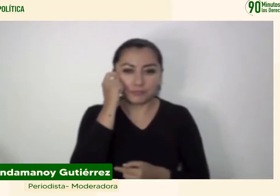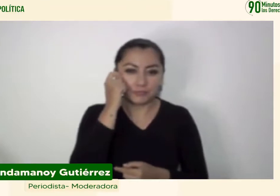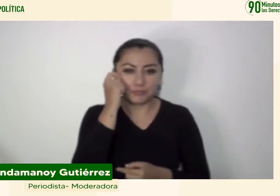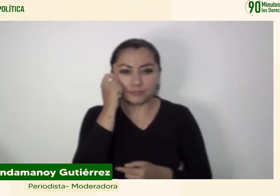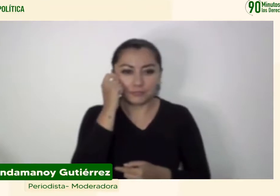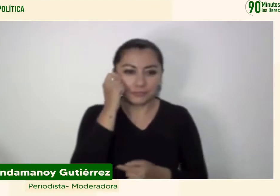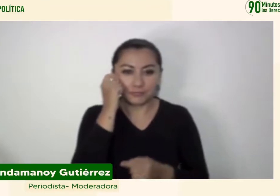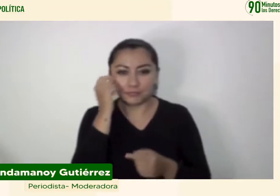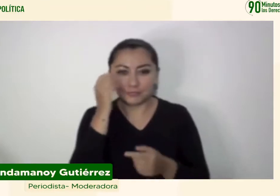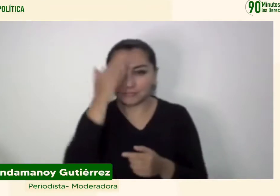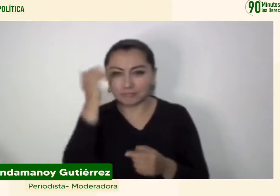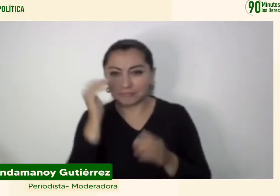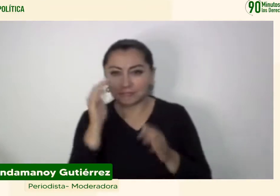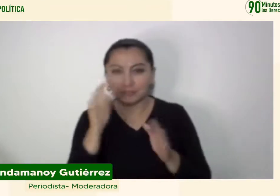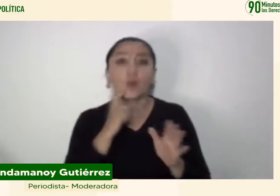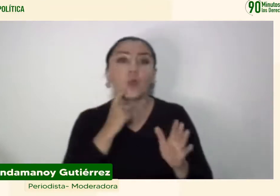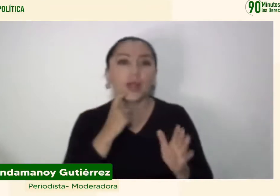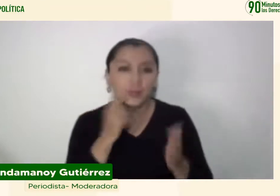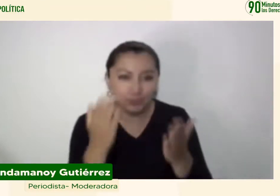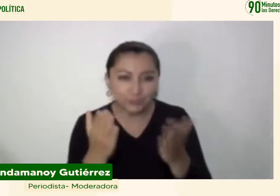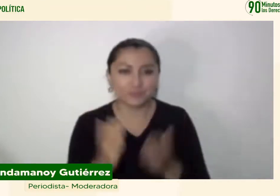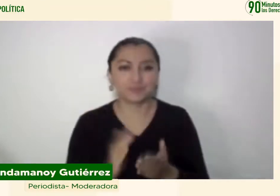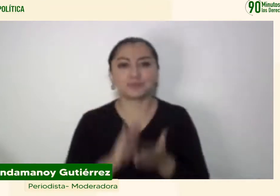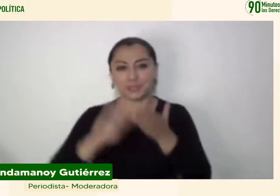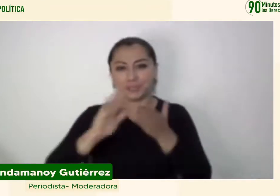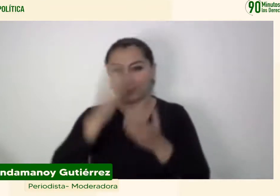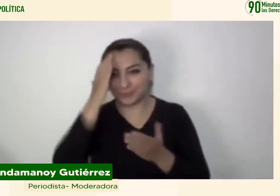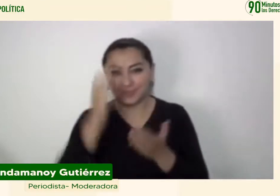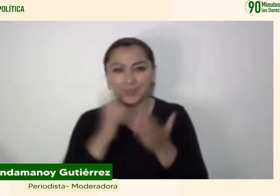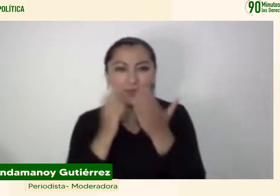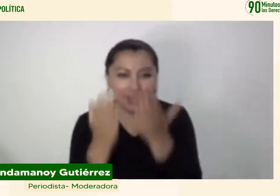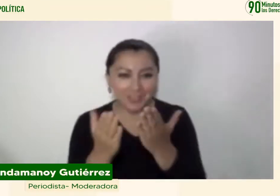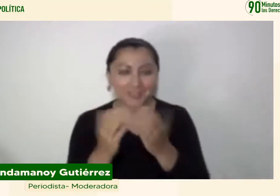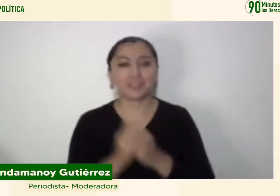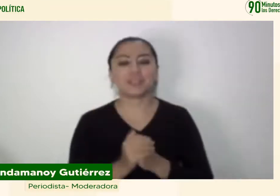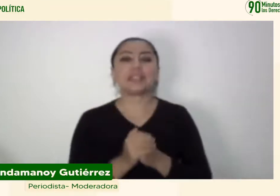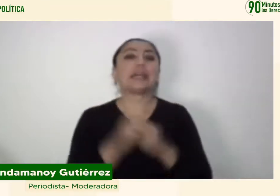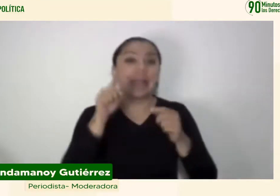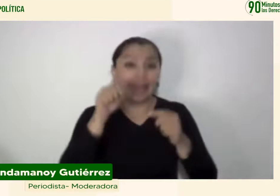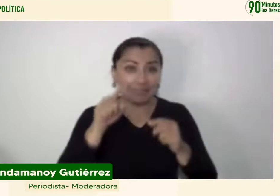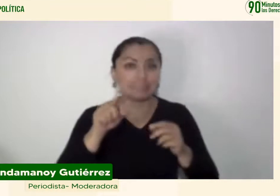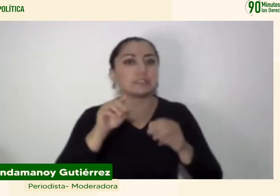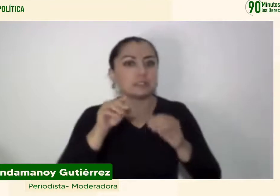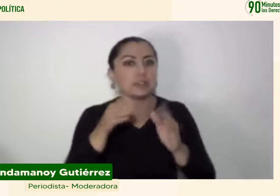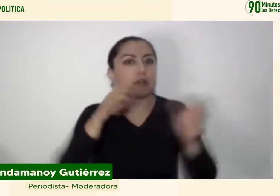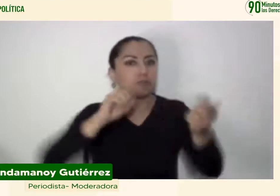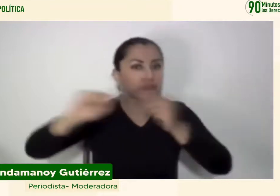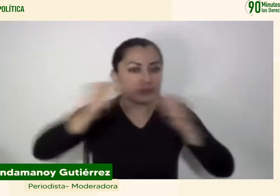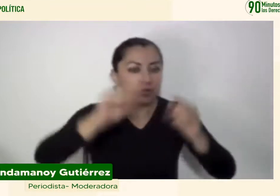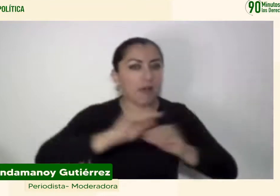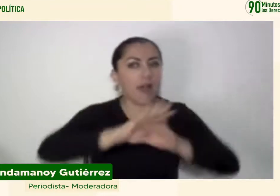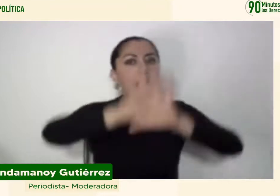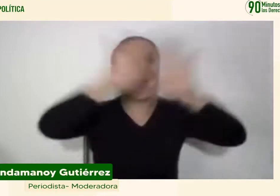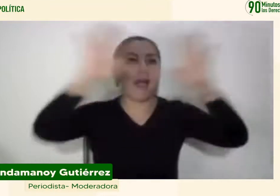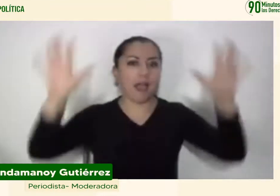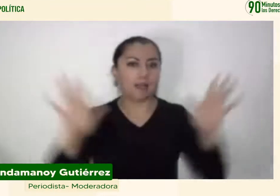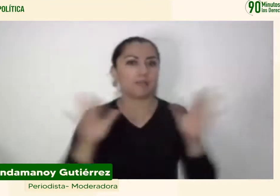cinco invitados tenemos a juan daniel a henry omar a andersson discúlpame que se me estaba olvidando